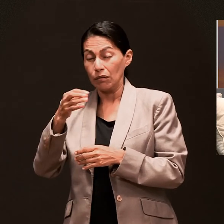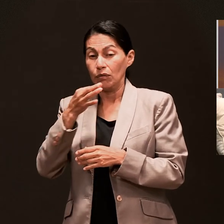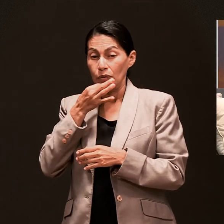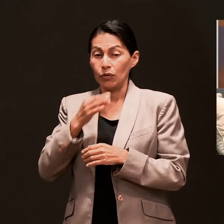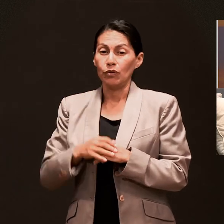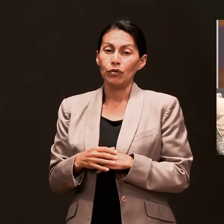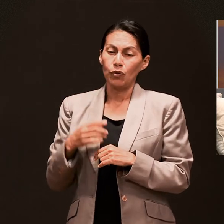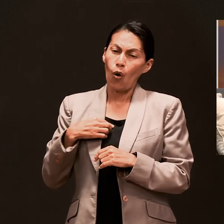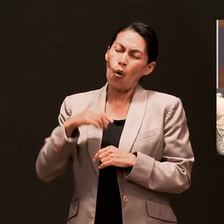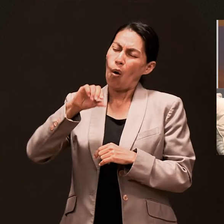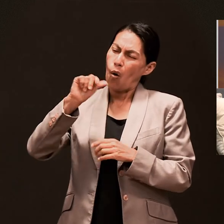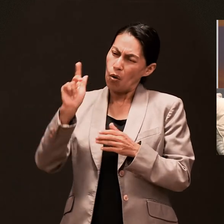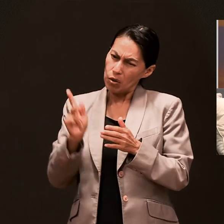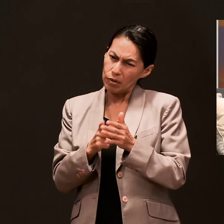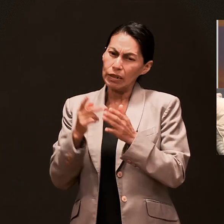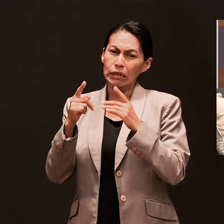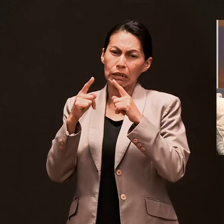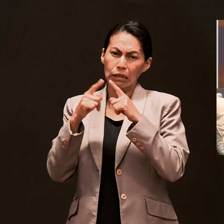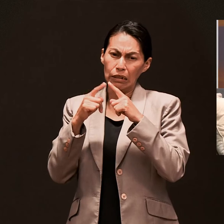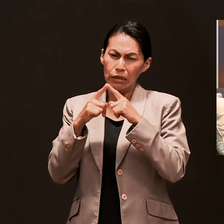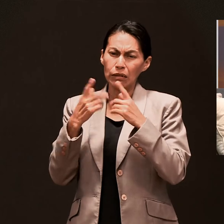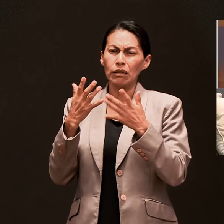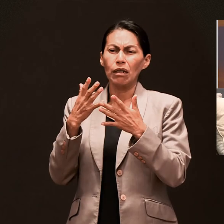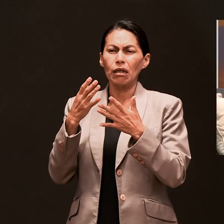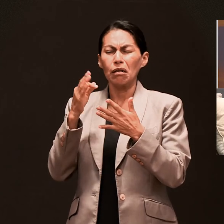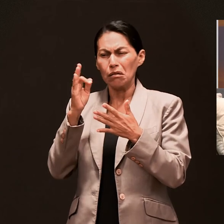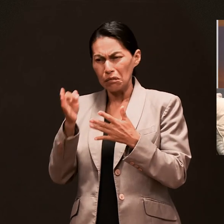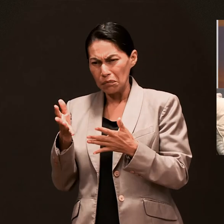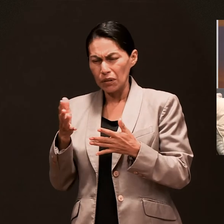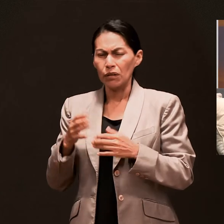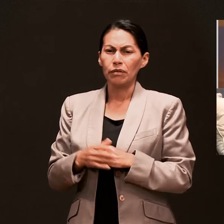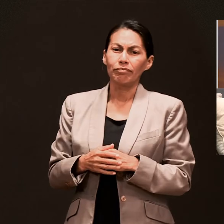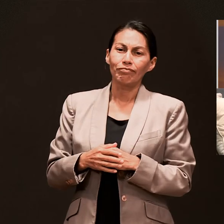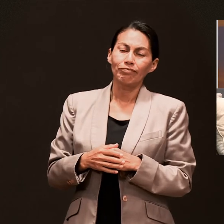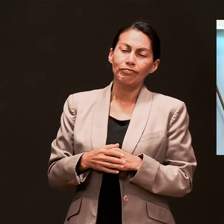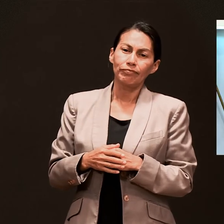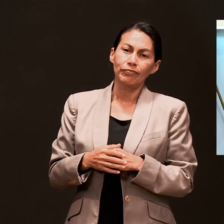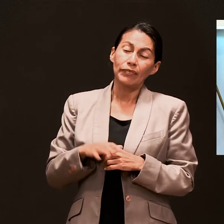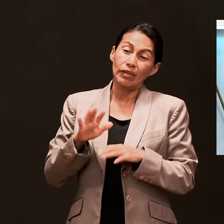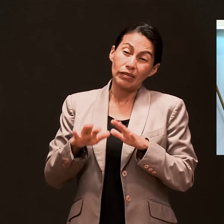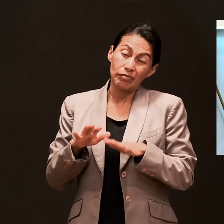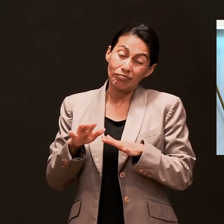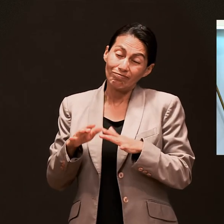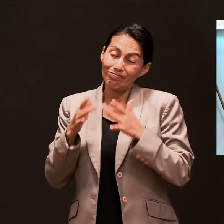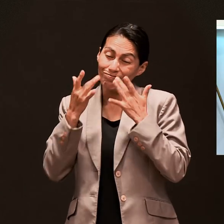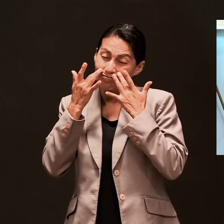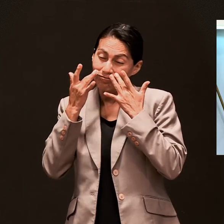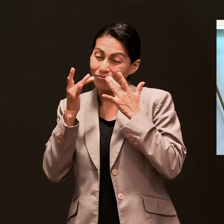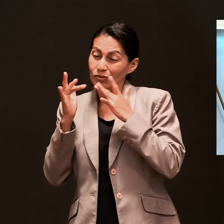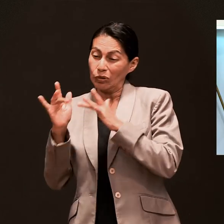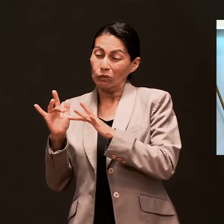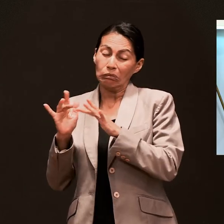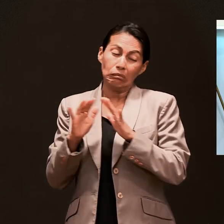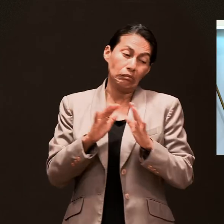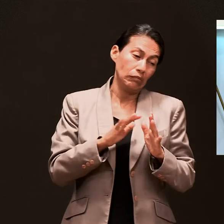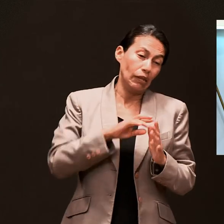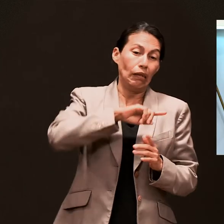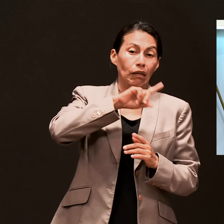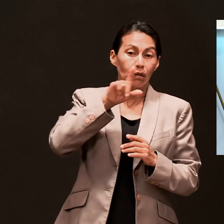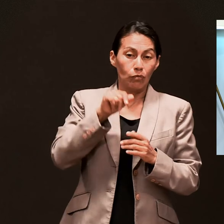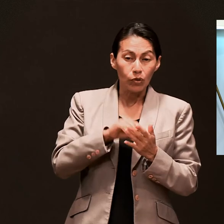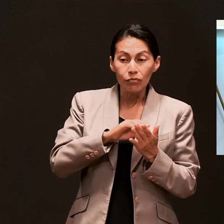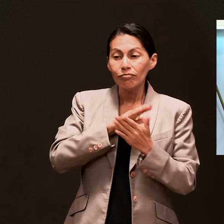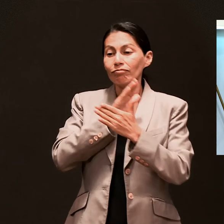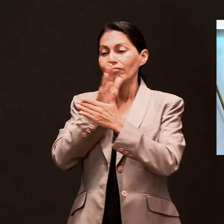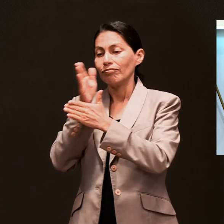hasta ese tiempo que regresé a la iglesia y Marisela que ha llegado a hacer la oración ahora